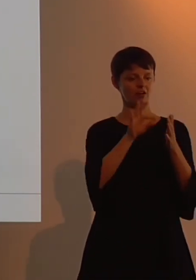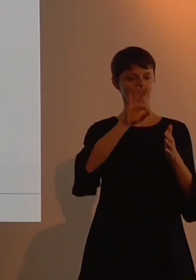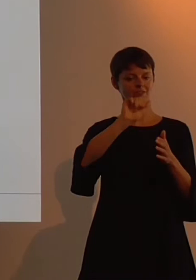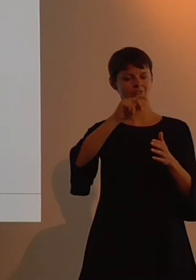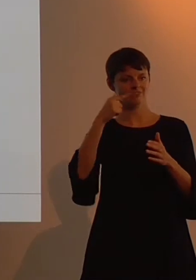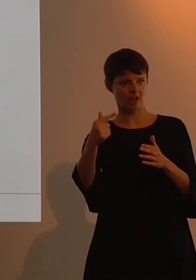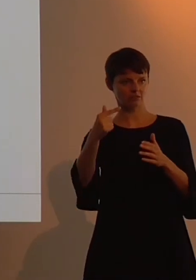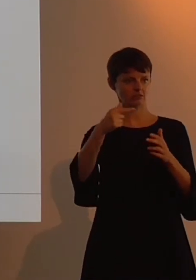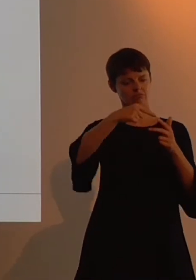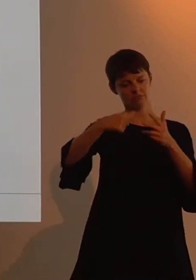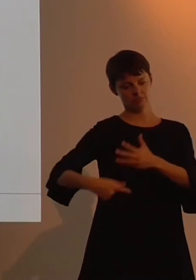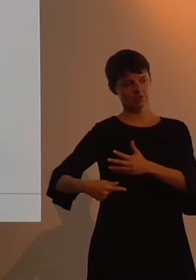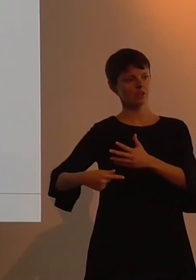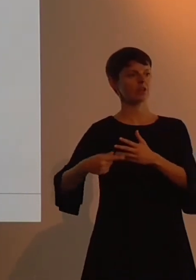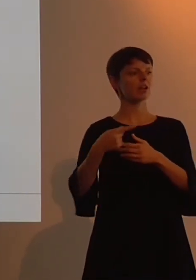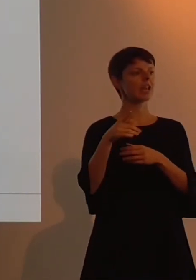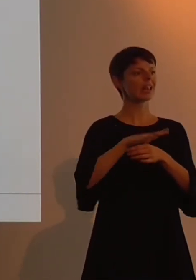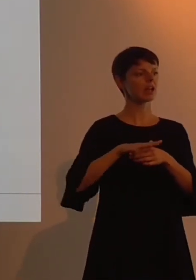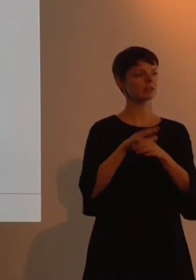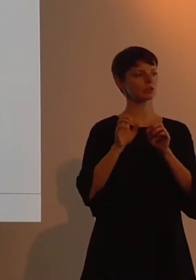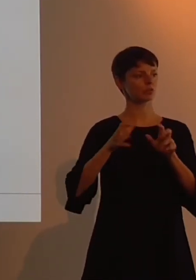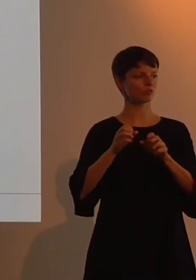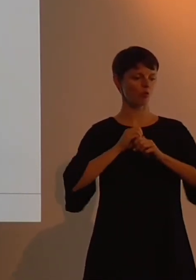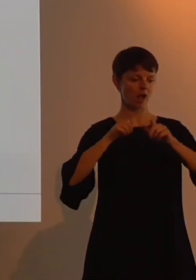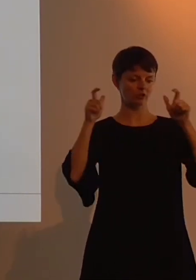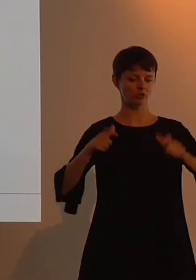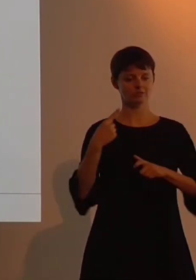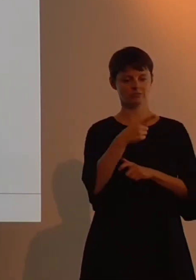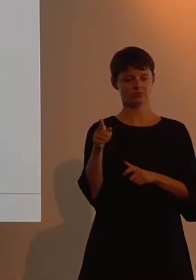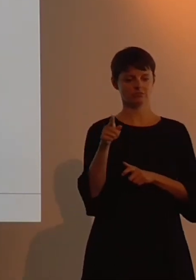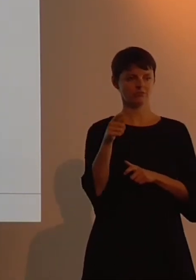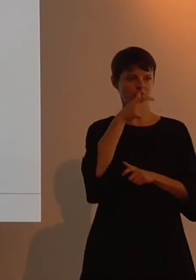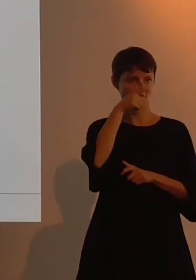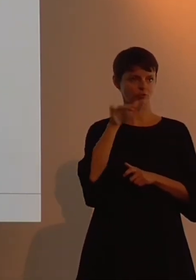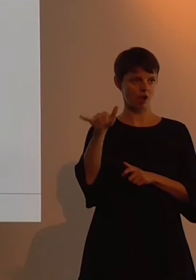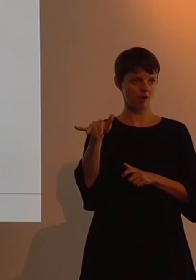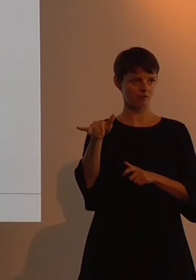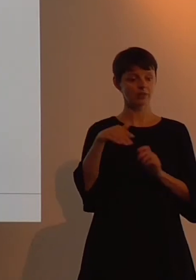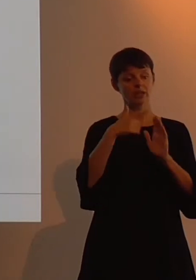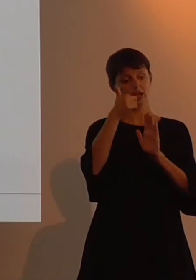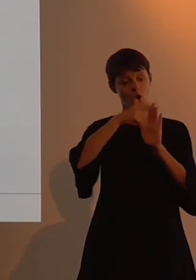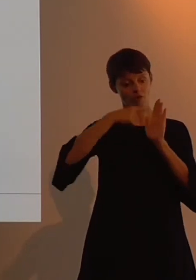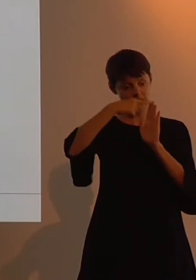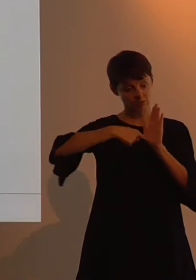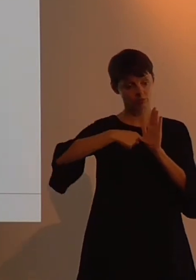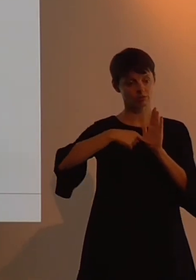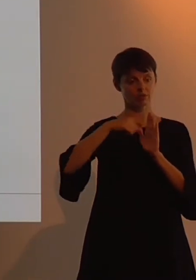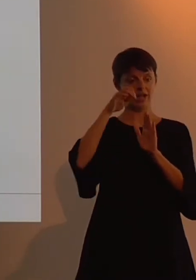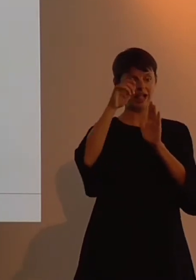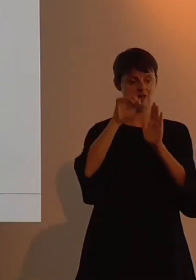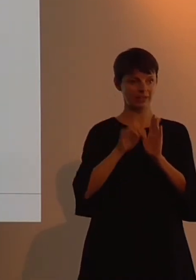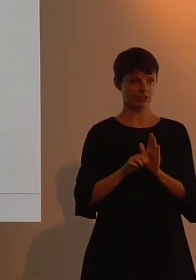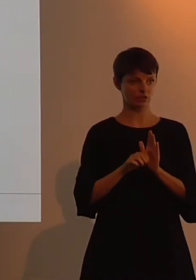78,5 im ersten Halbjahr Tendenz. Und auch das die ganz klare Botschaft. Und auch das, die Auflistung ist dann zwangsläufig